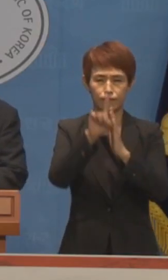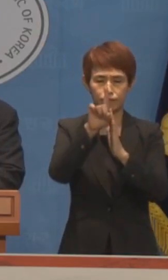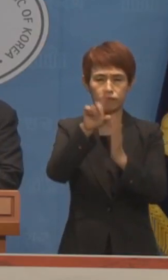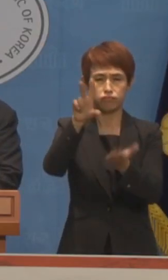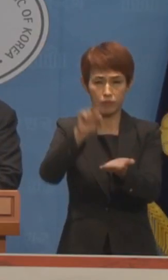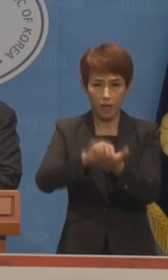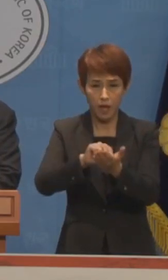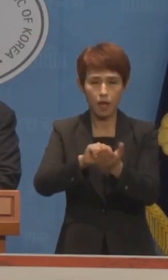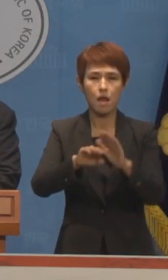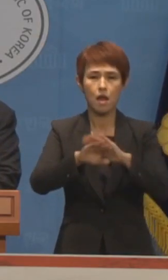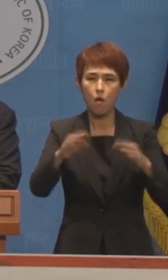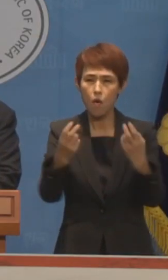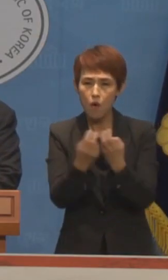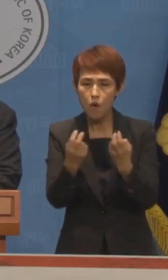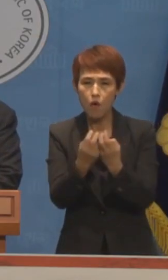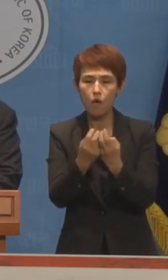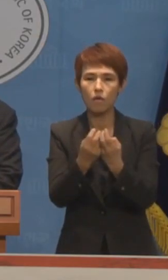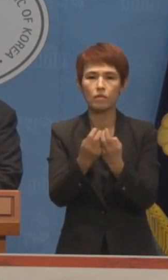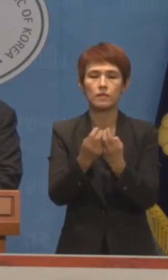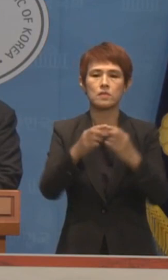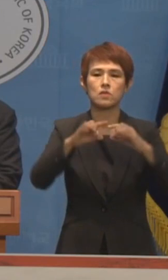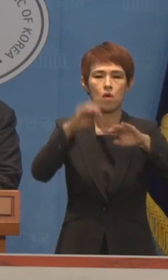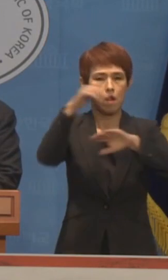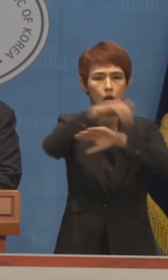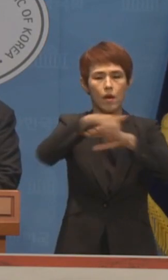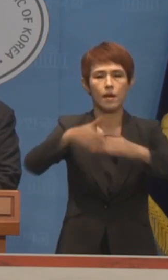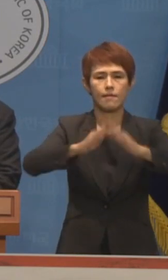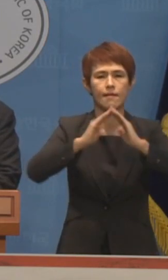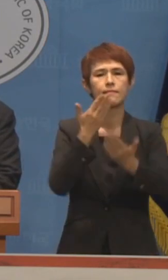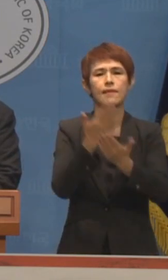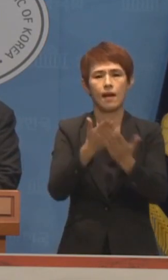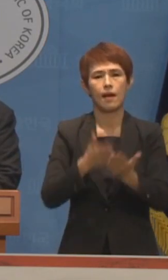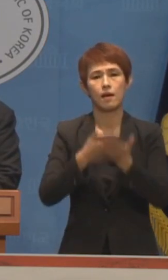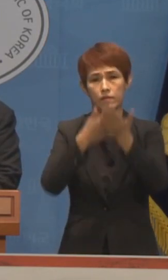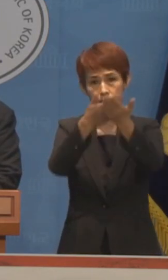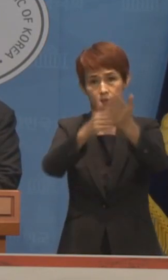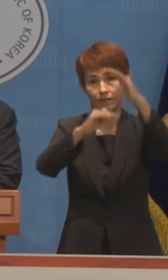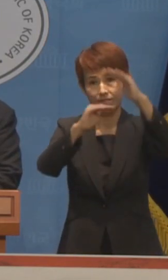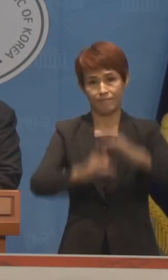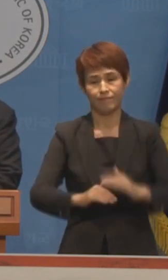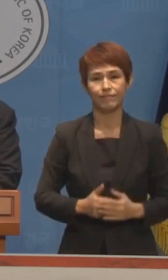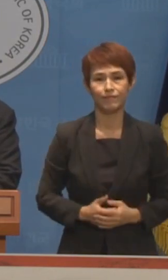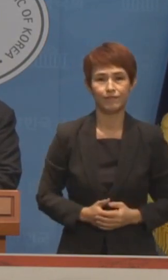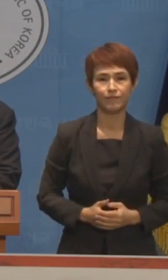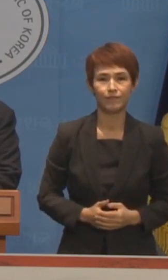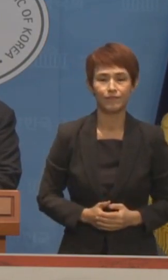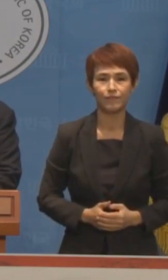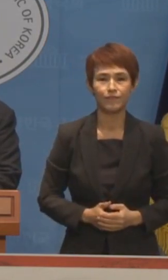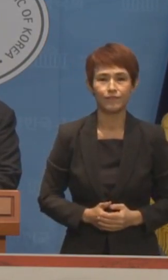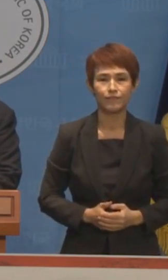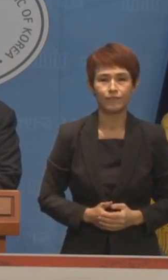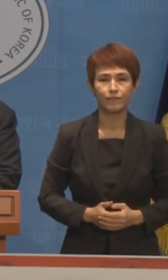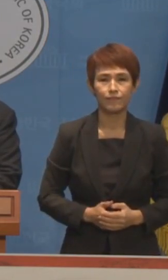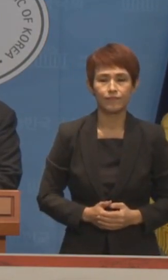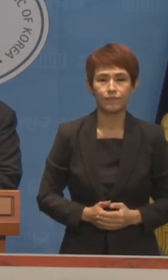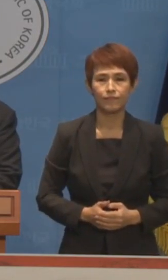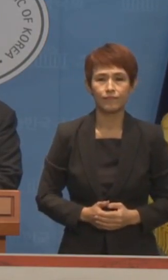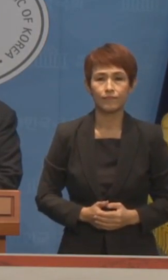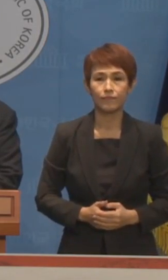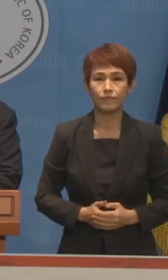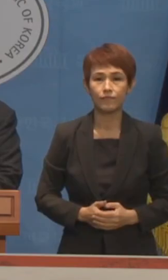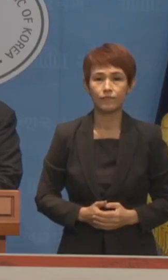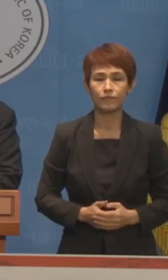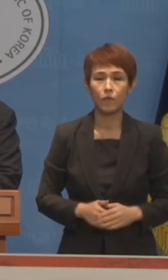대응을 위한 정의로운 전력계획을 수립하라는 내용의 기자회견입니다. 오늘 기자회견은 11차 전력수급